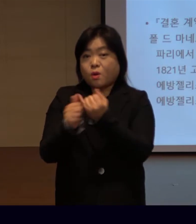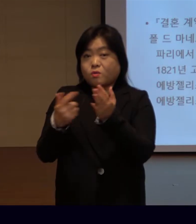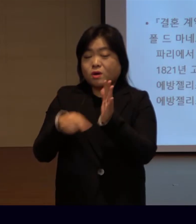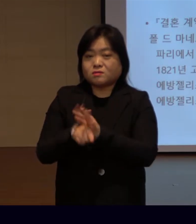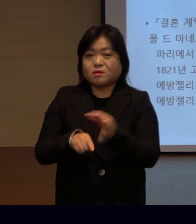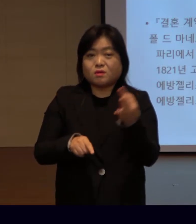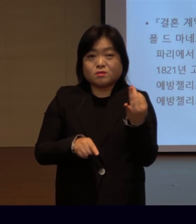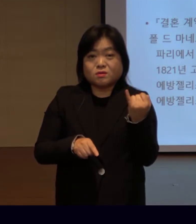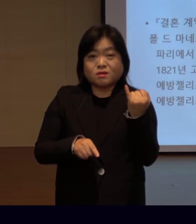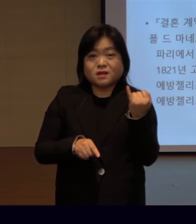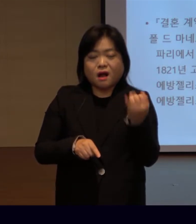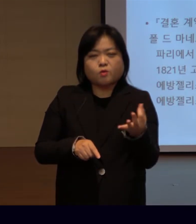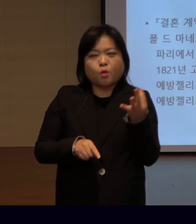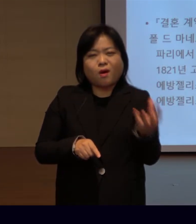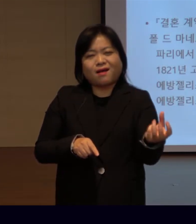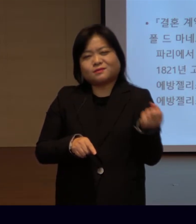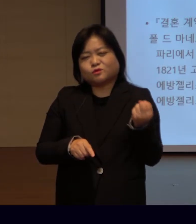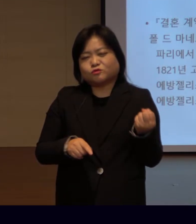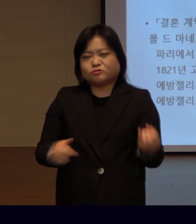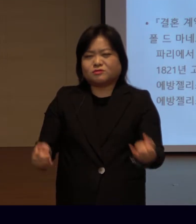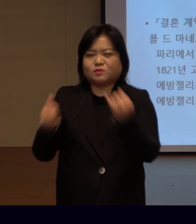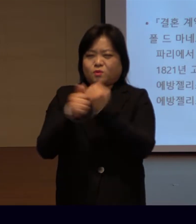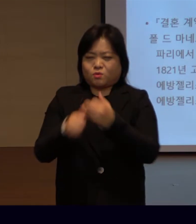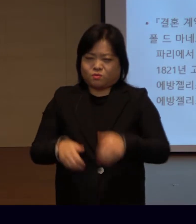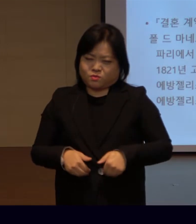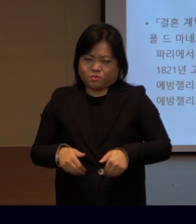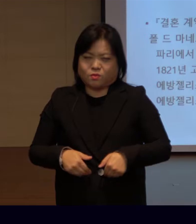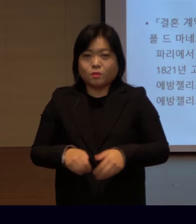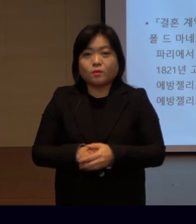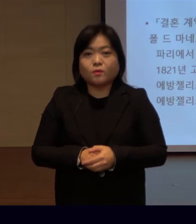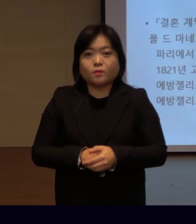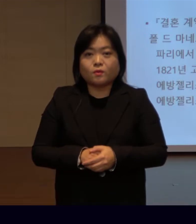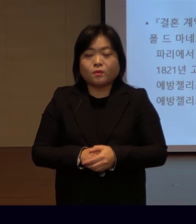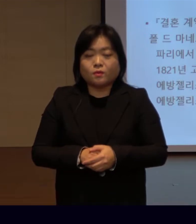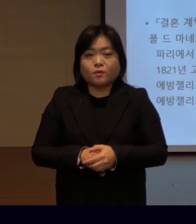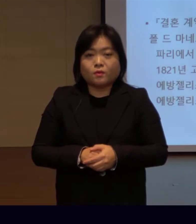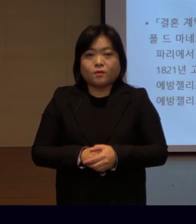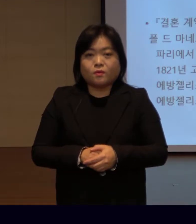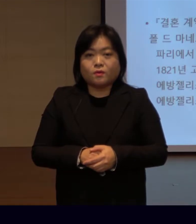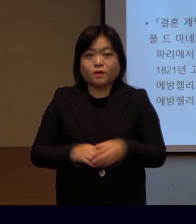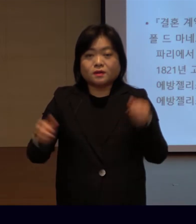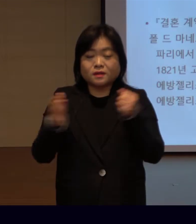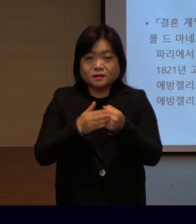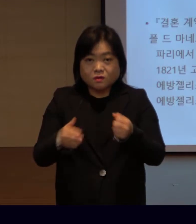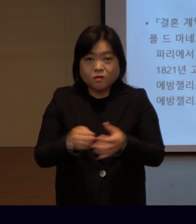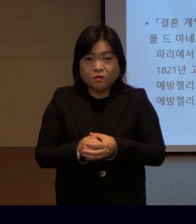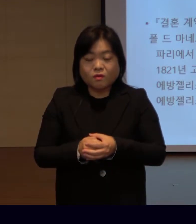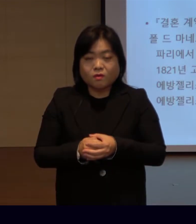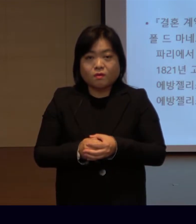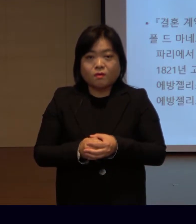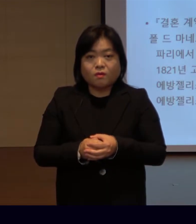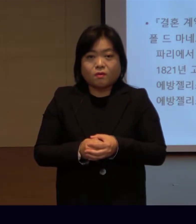위해서는 지참금을 가져야 했습니다. 그래서 많은 이제 경우에